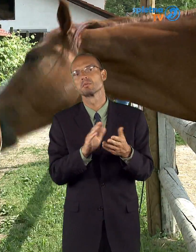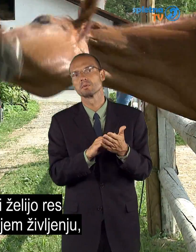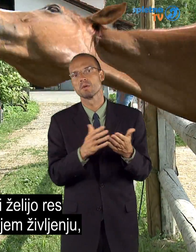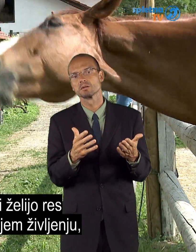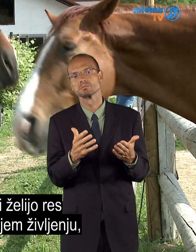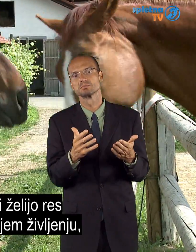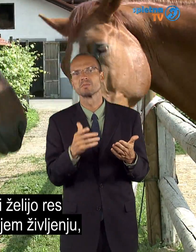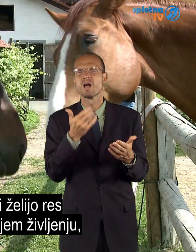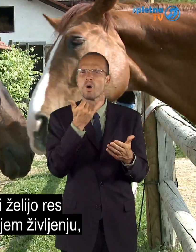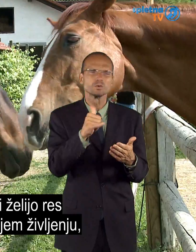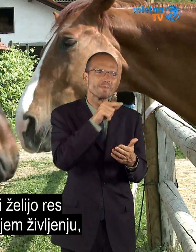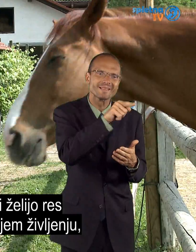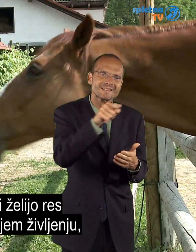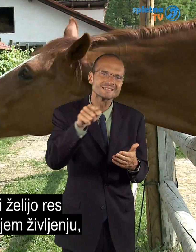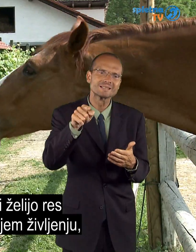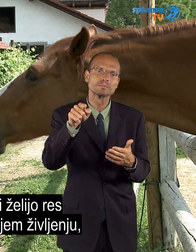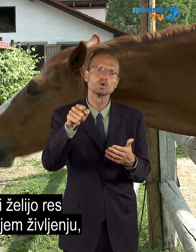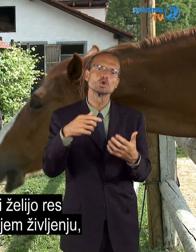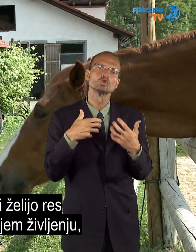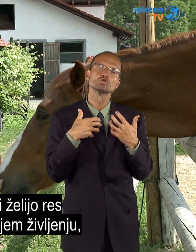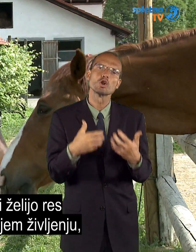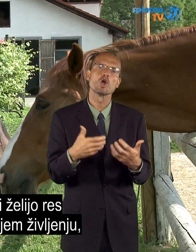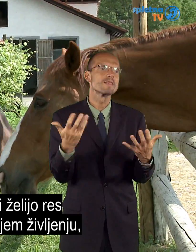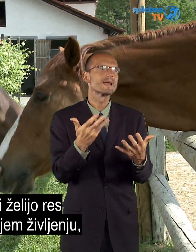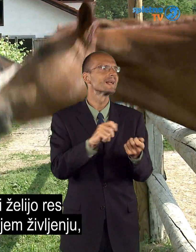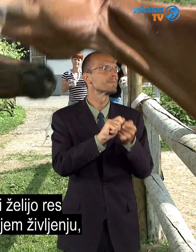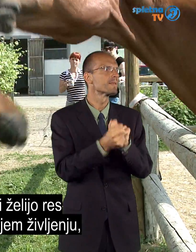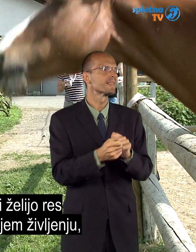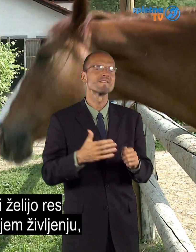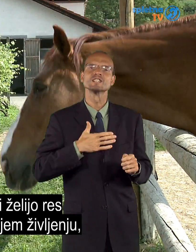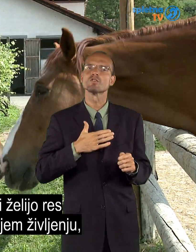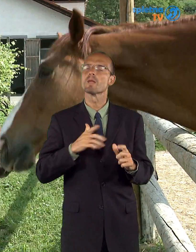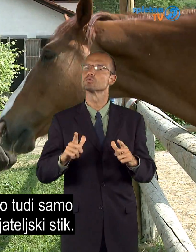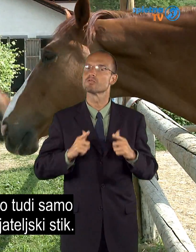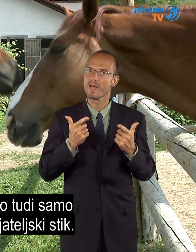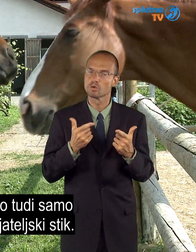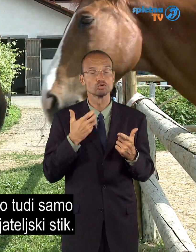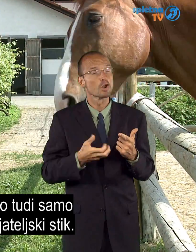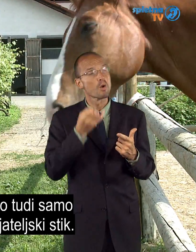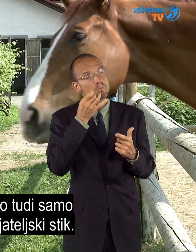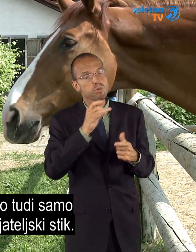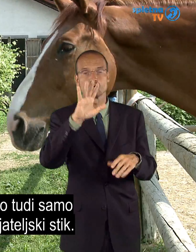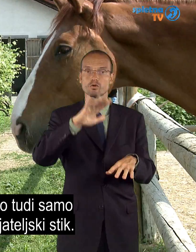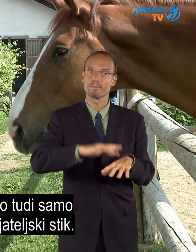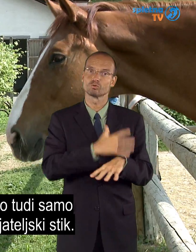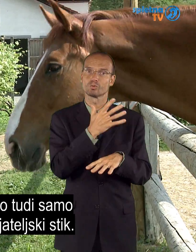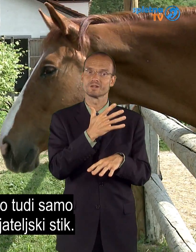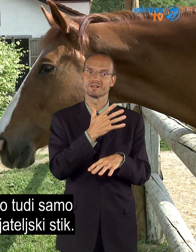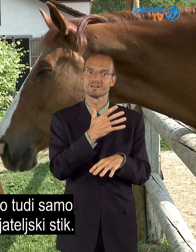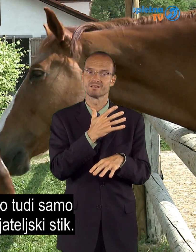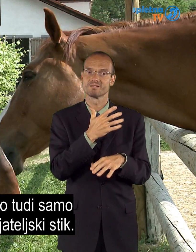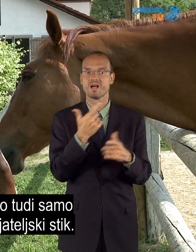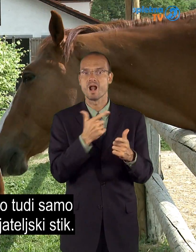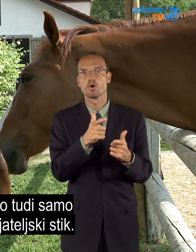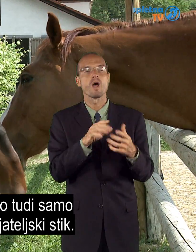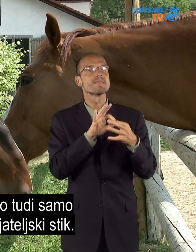Predvsem pa vsem tistim, ki si želijo res nekaj spremeniti v svojem življenju oziroma se boljše počutiti, navezati, lahko